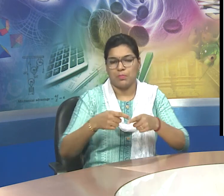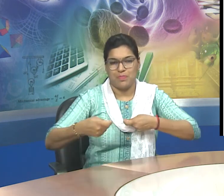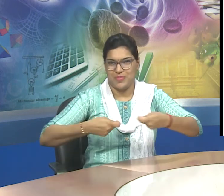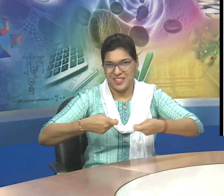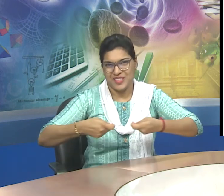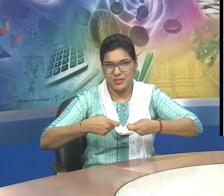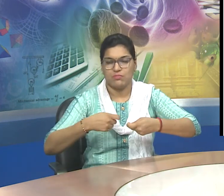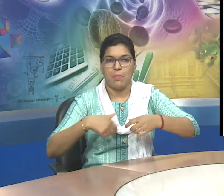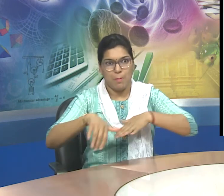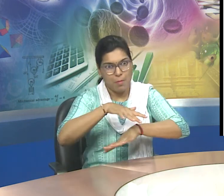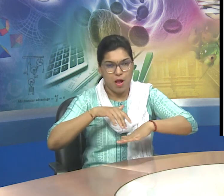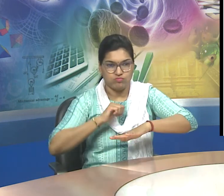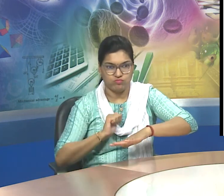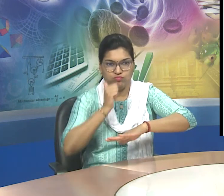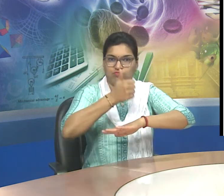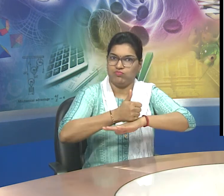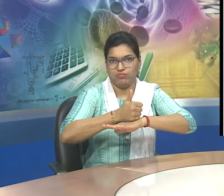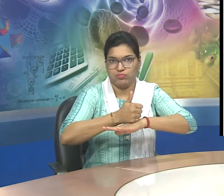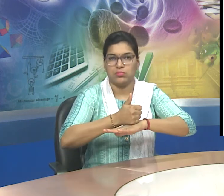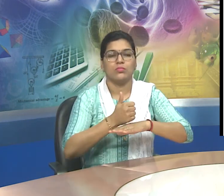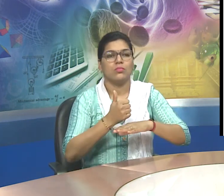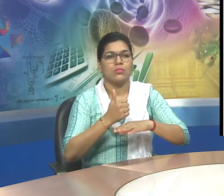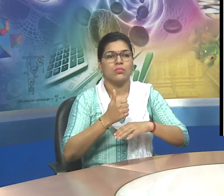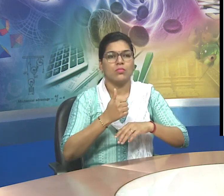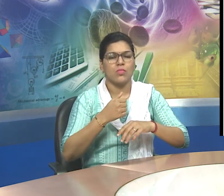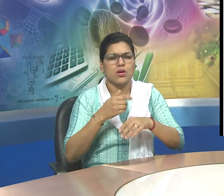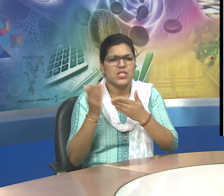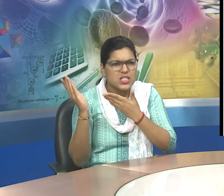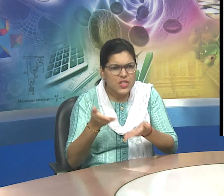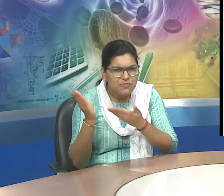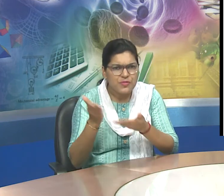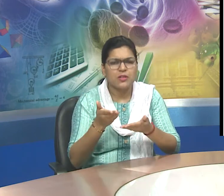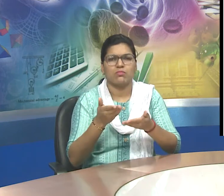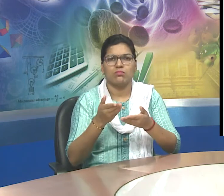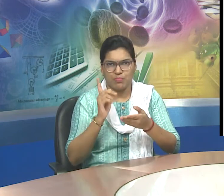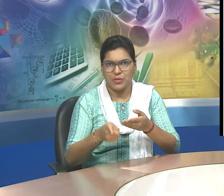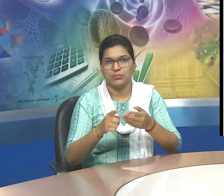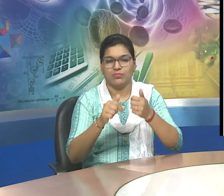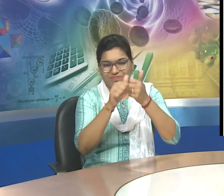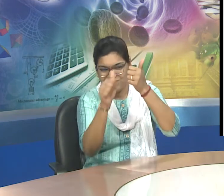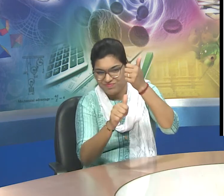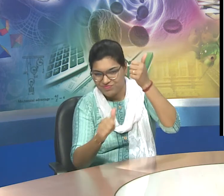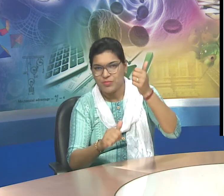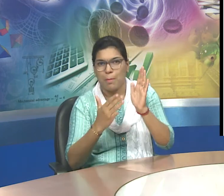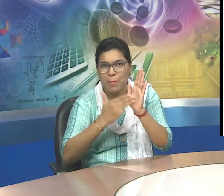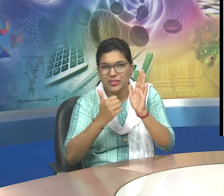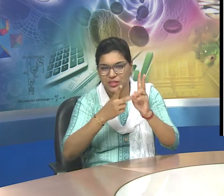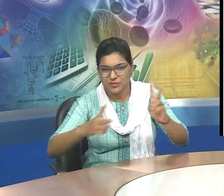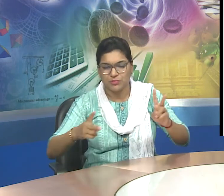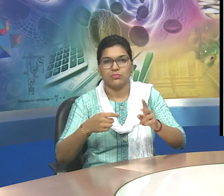अर्थात पावर में होना। मान लीजिए हमने कोई संस्था बनाई या कोई कार्य करने के लिए कोई